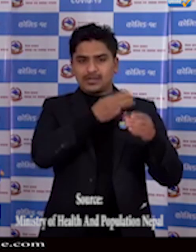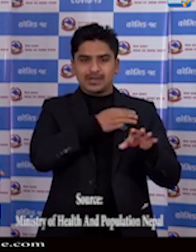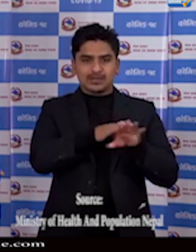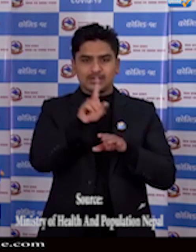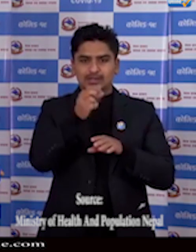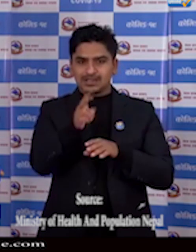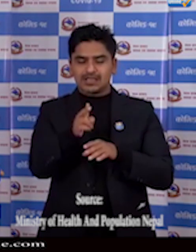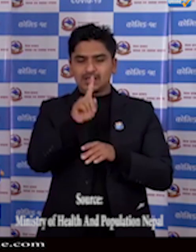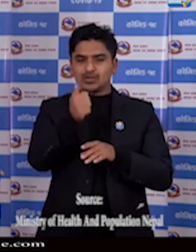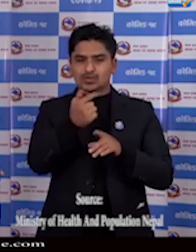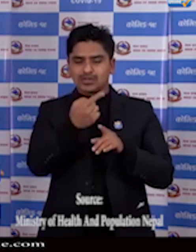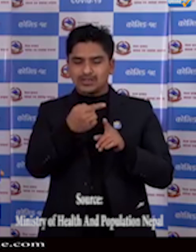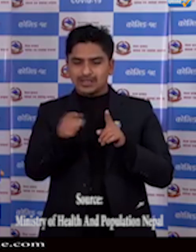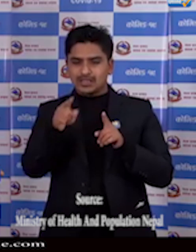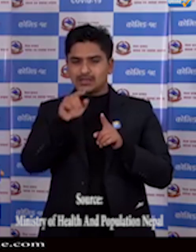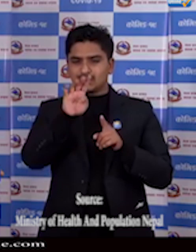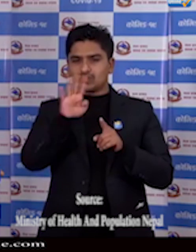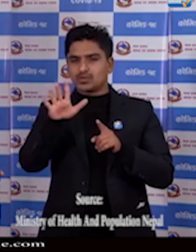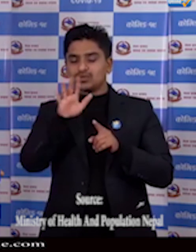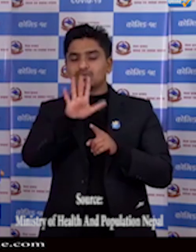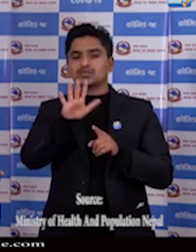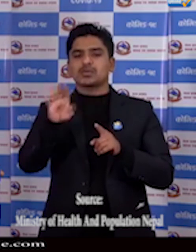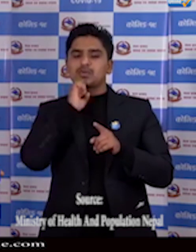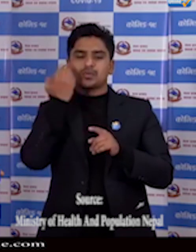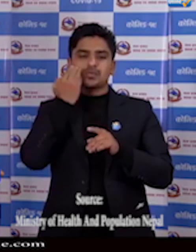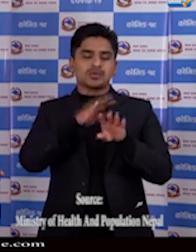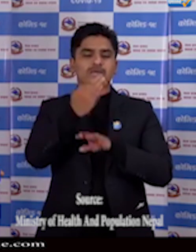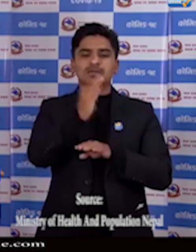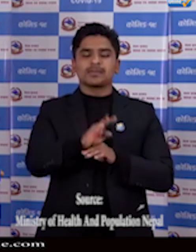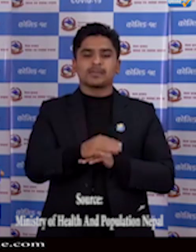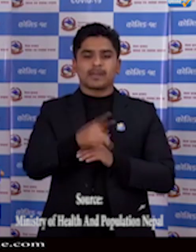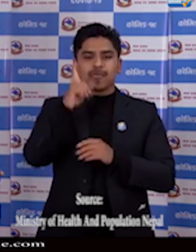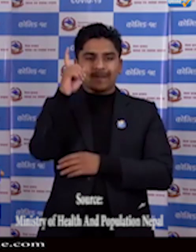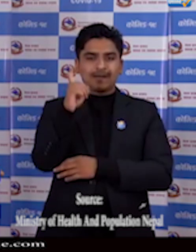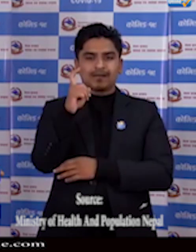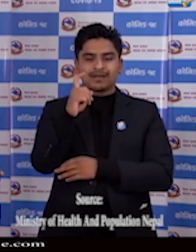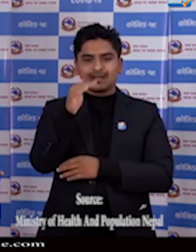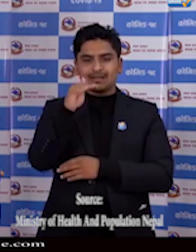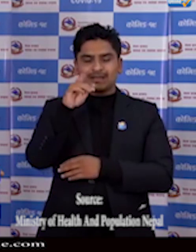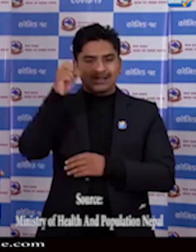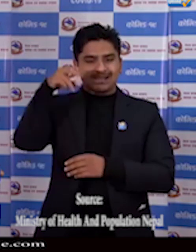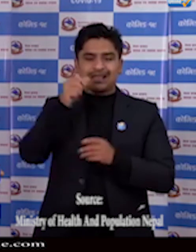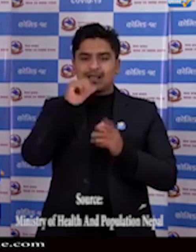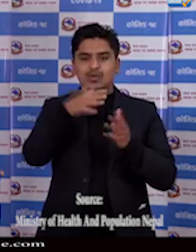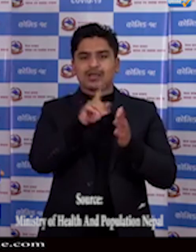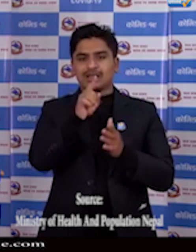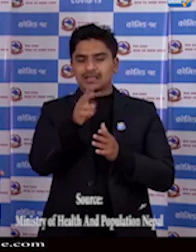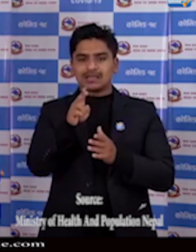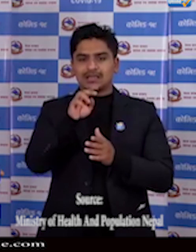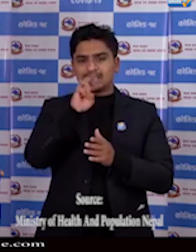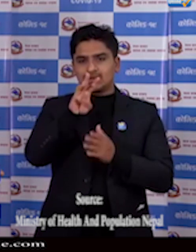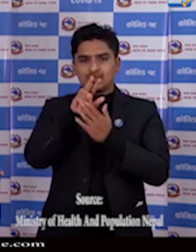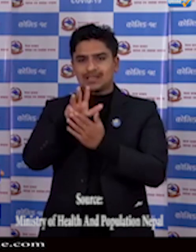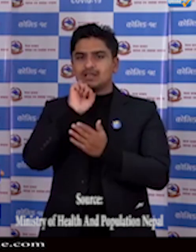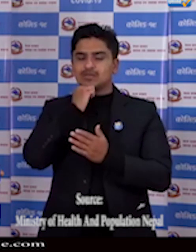10 जना 16 देखि 54 वर्ष उमेरका हुनुहुन्छ, पुरुषहरू हुनुहुन्छ। त्यसै गरी बागलुङका, ताराखोलाका क्वारेन्टाइनमा रहेका